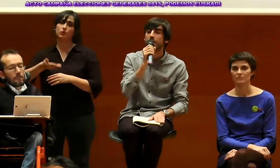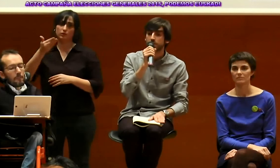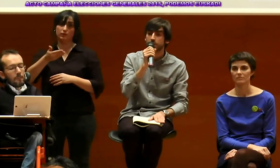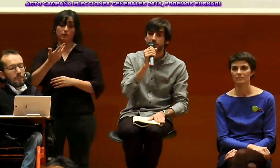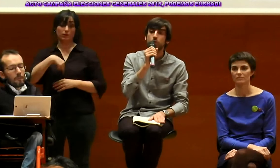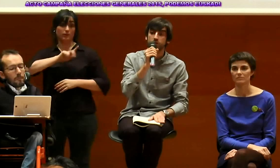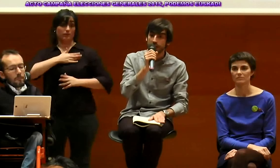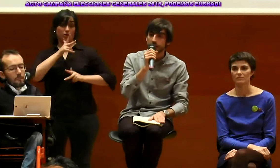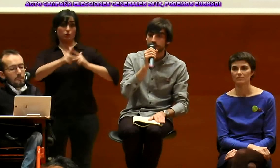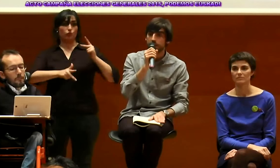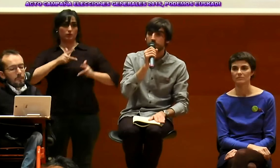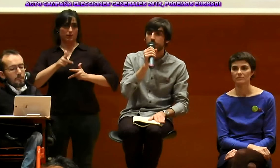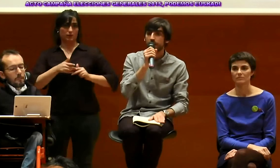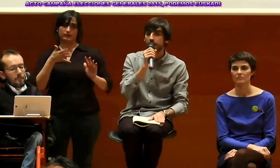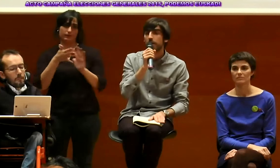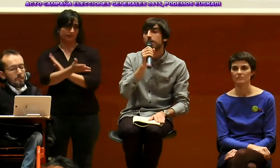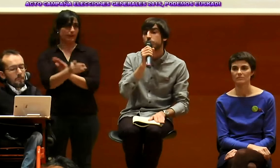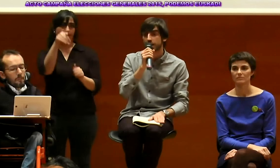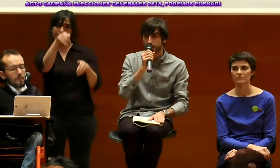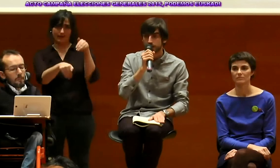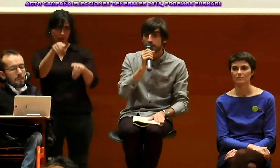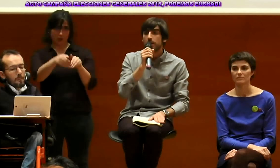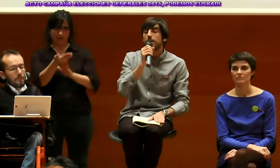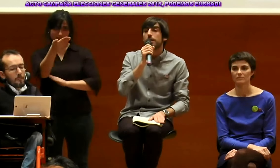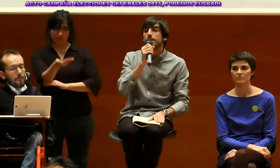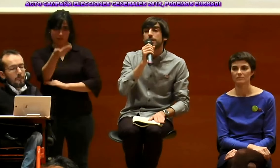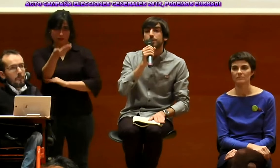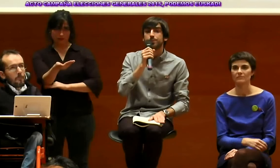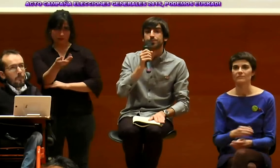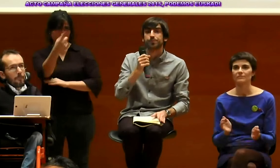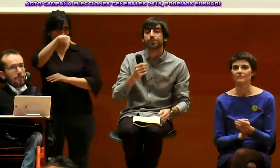tanto, elecciones cruciales para Euskadi.